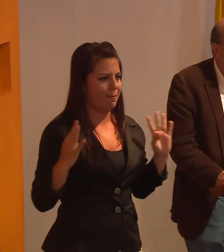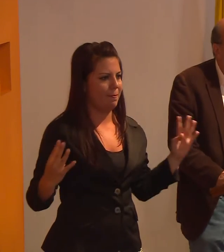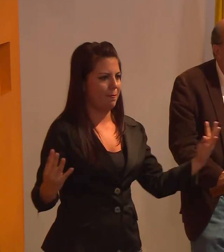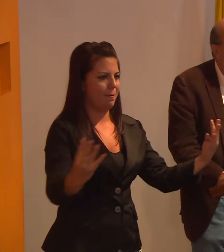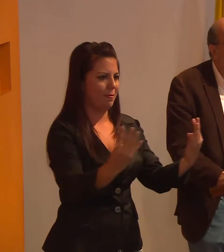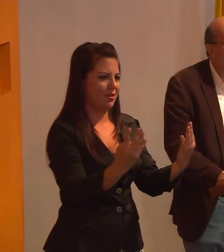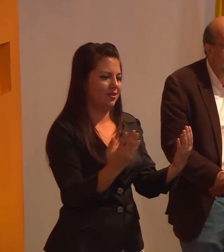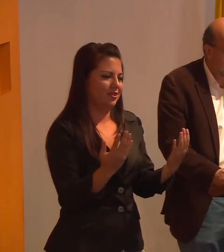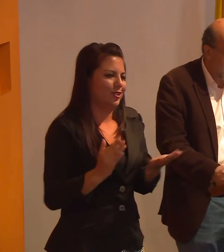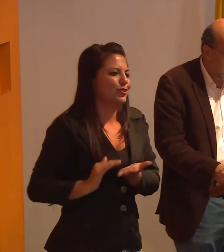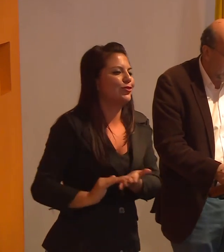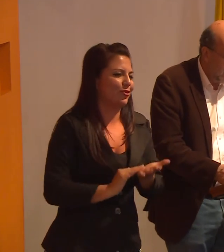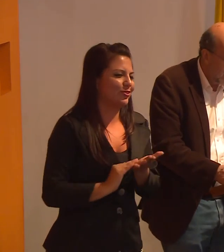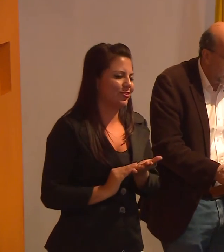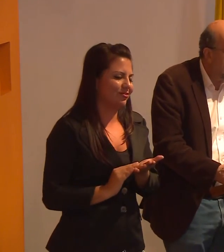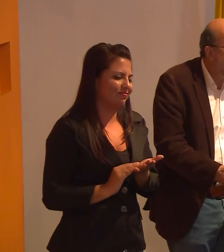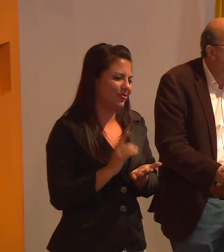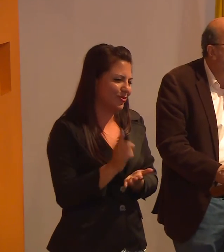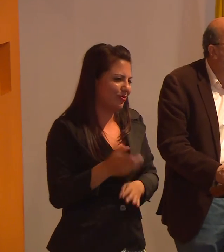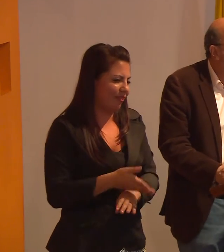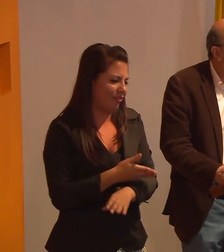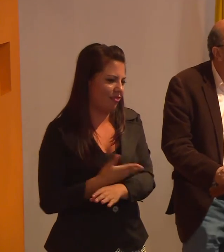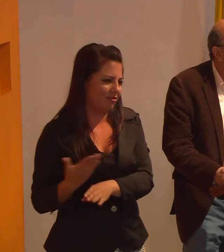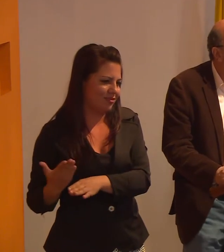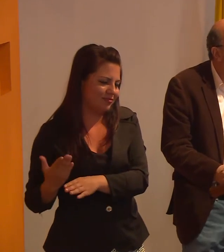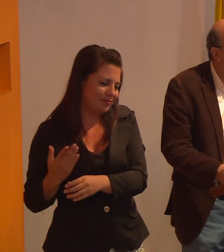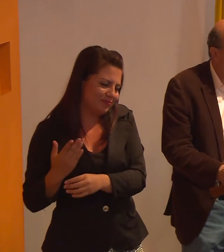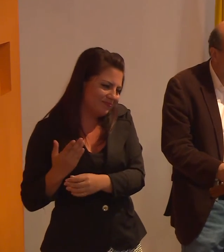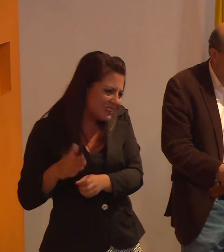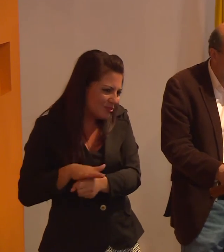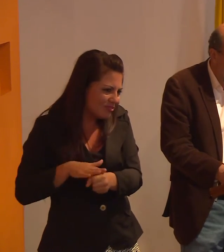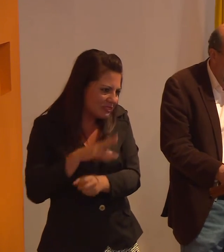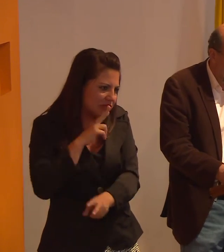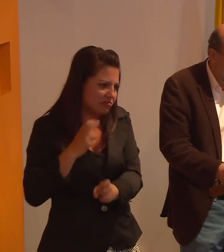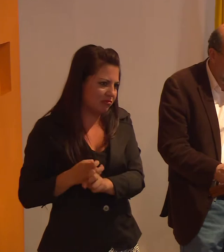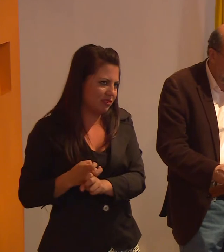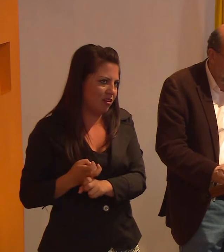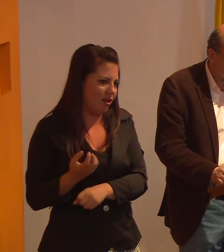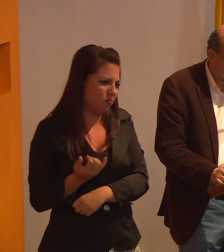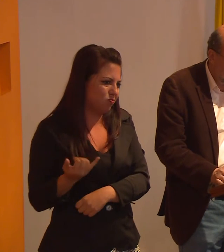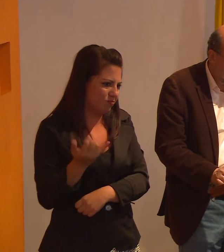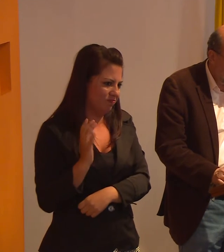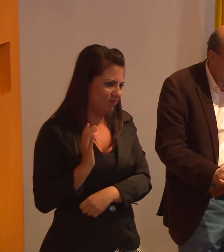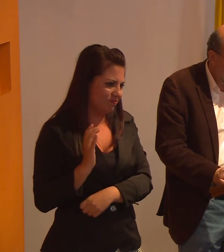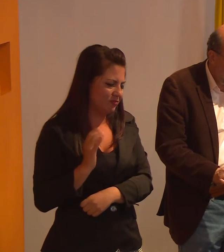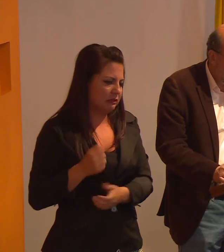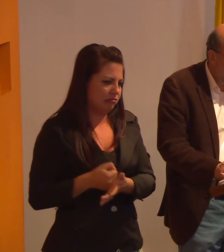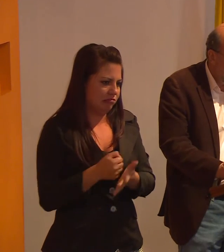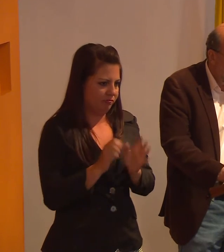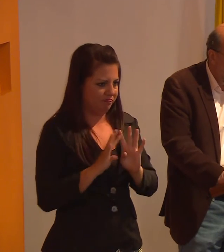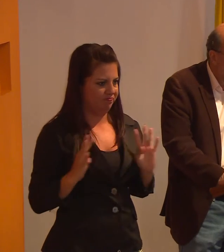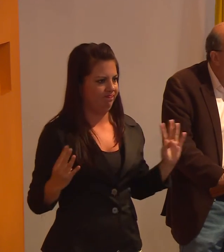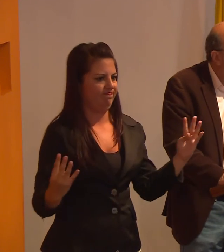a situaciones difíciles que allá se vienen presentando.